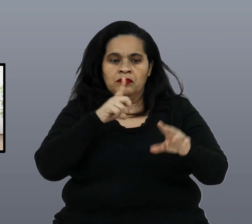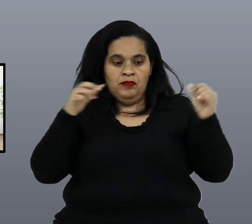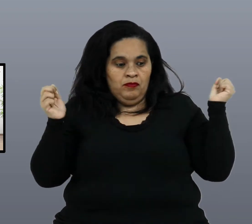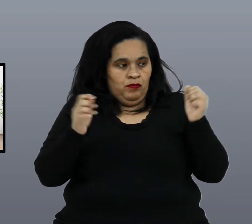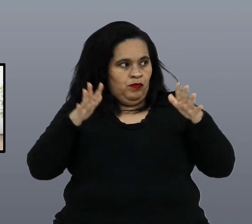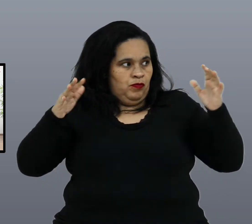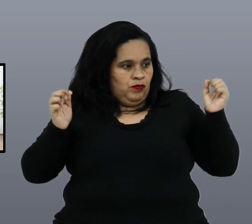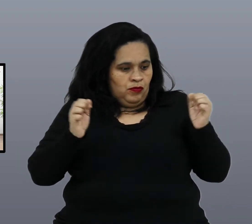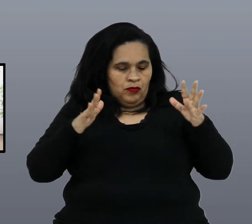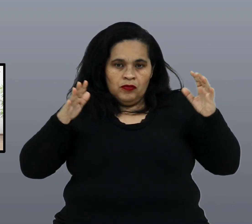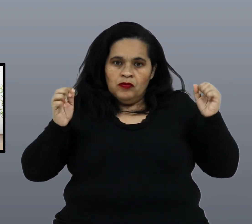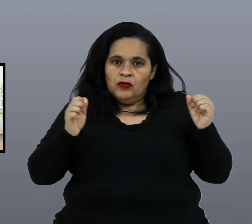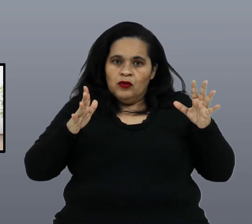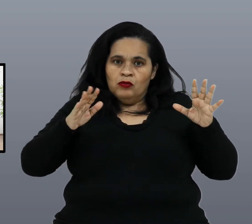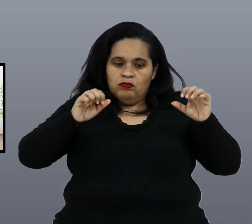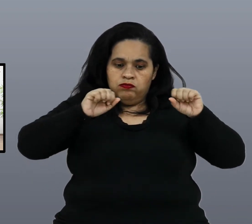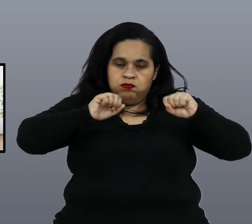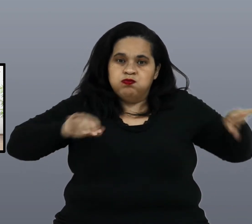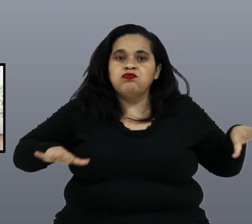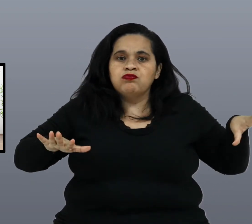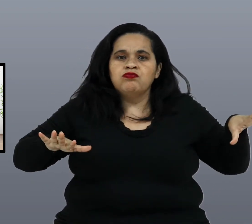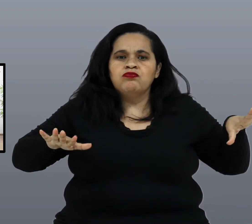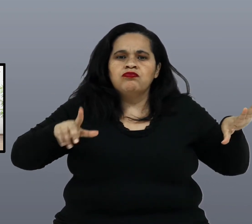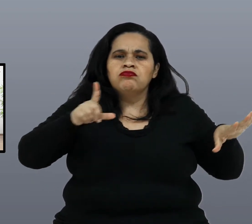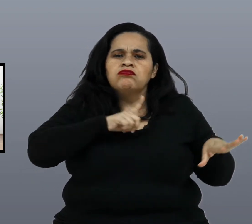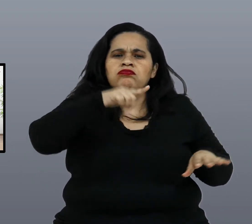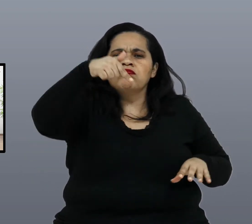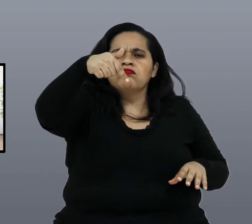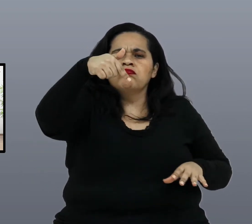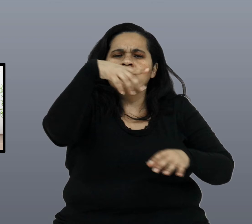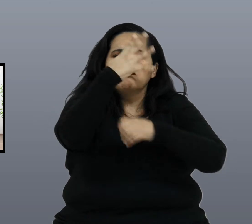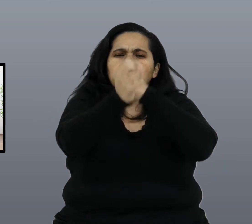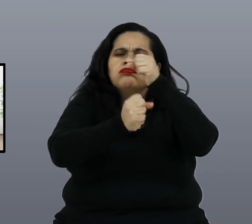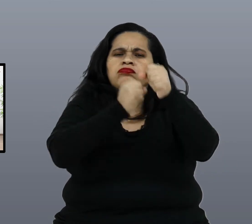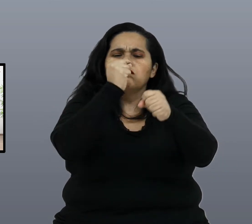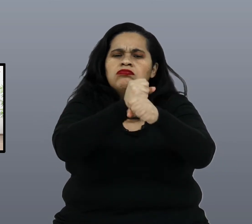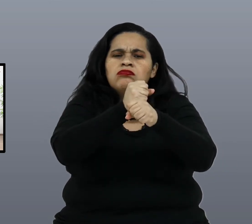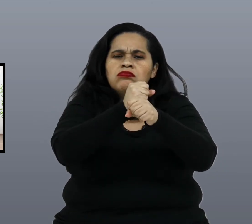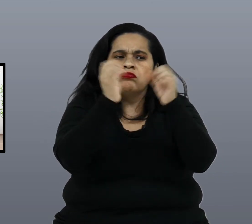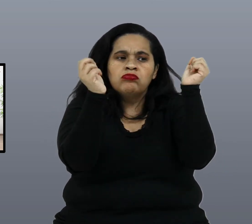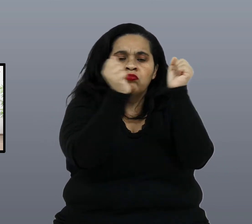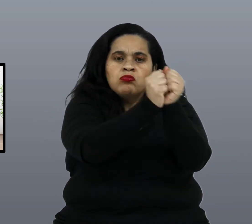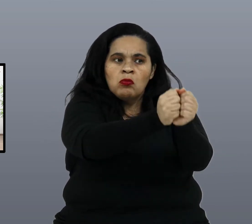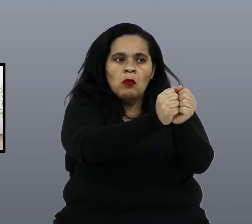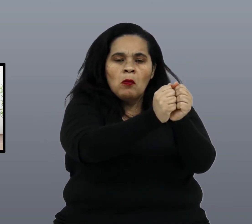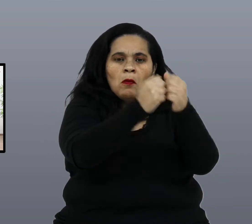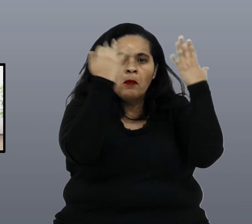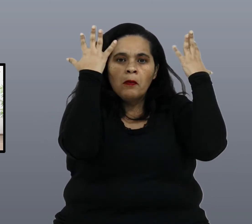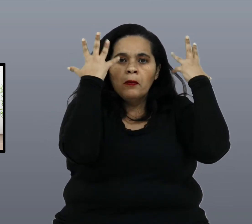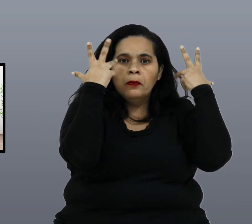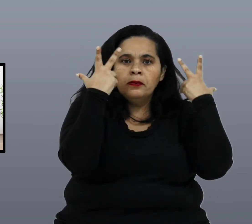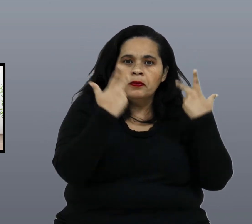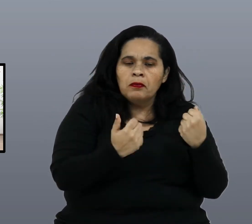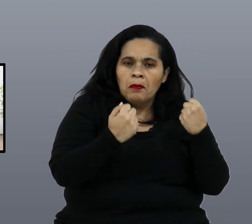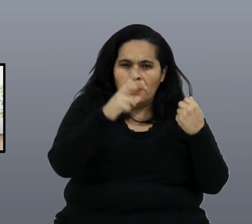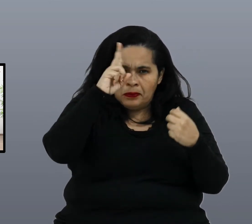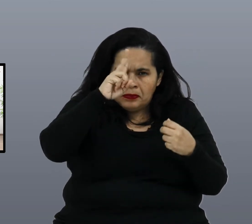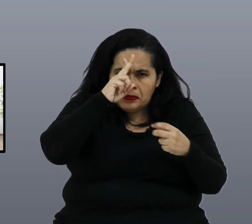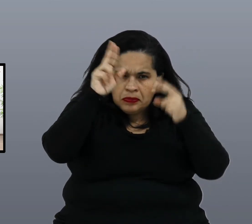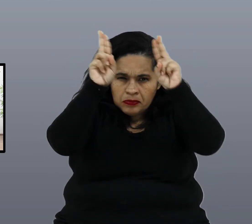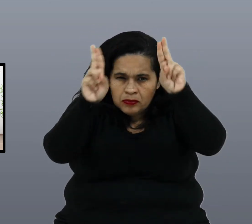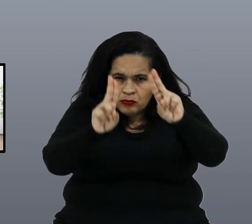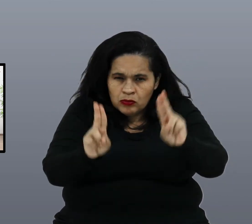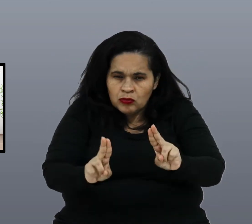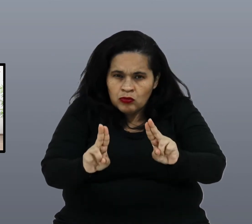passa por um período de 7 anos lá com os animais, é interessante que ele se torna um animal também